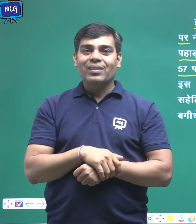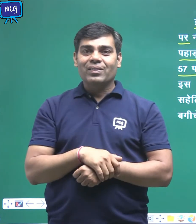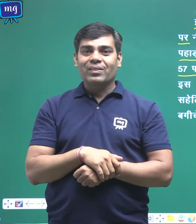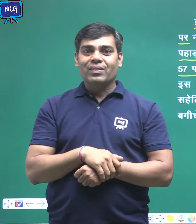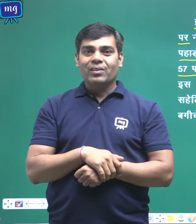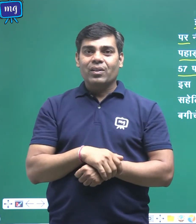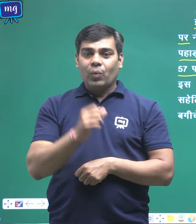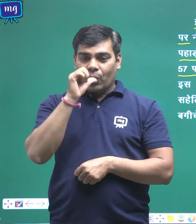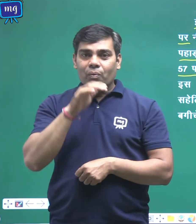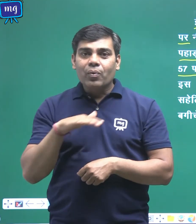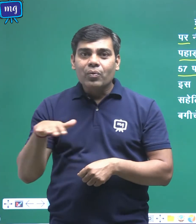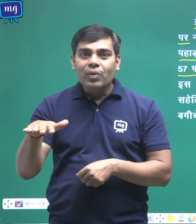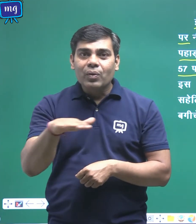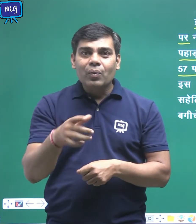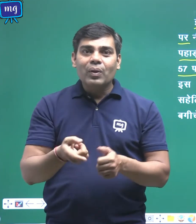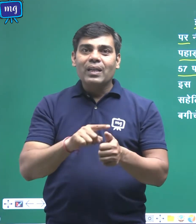झीलों की